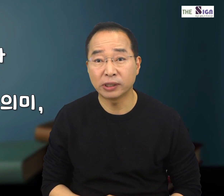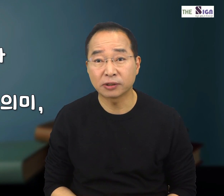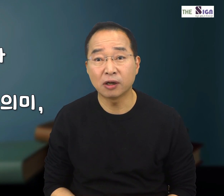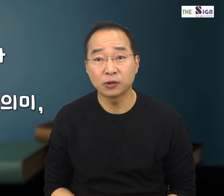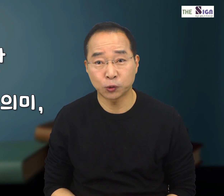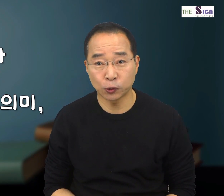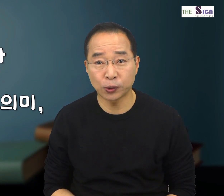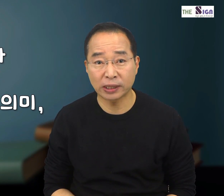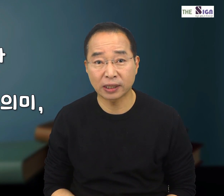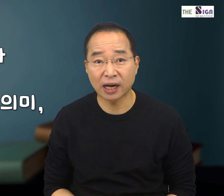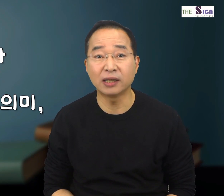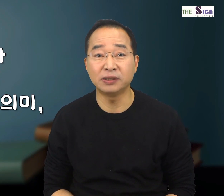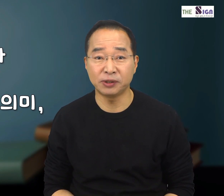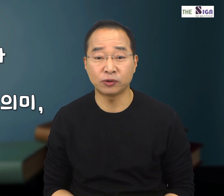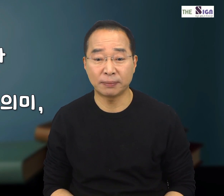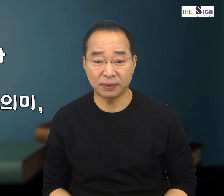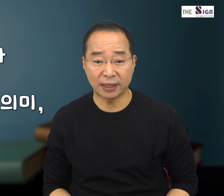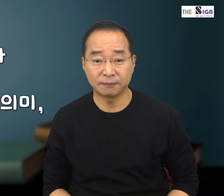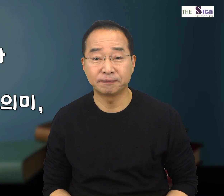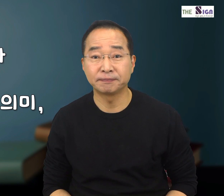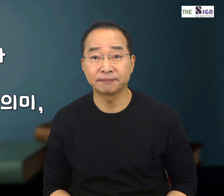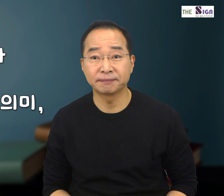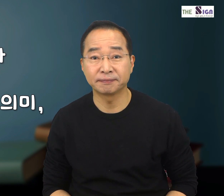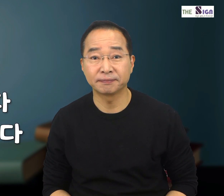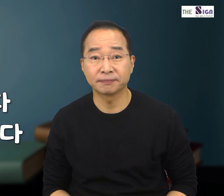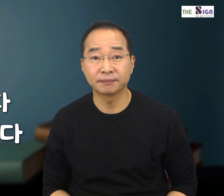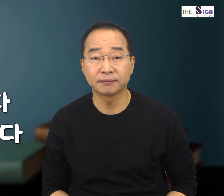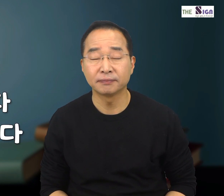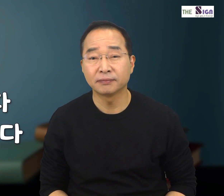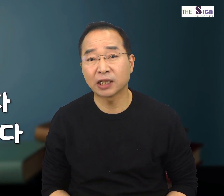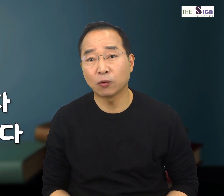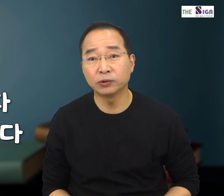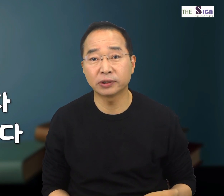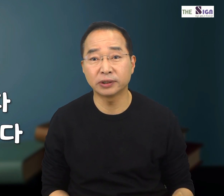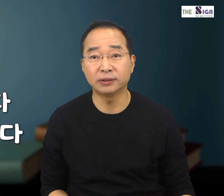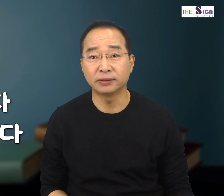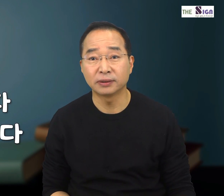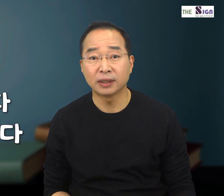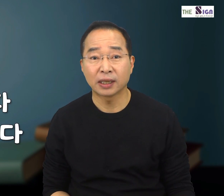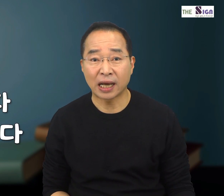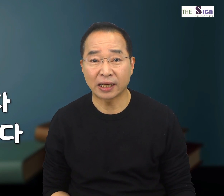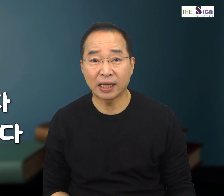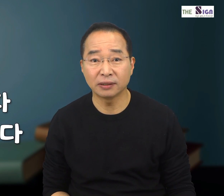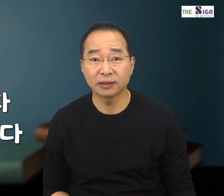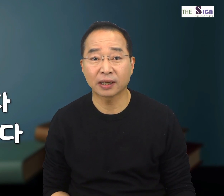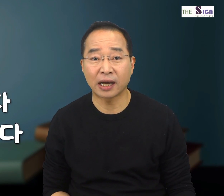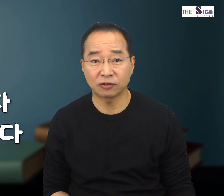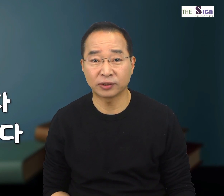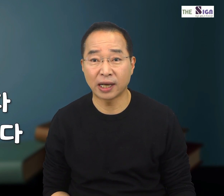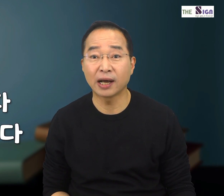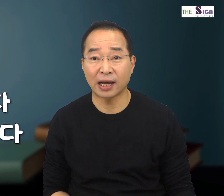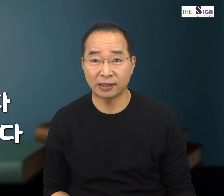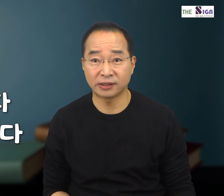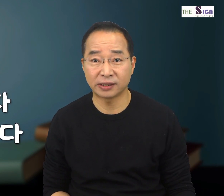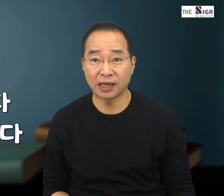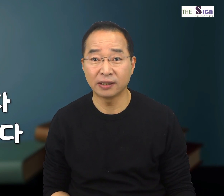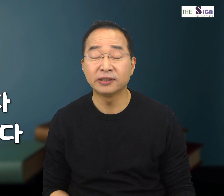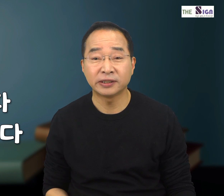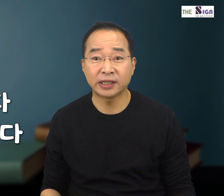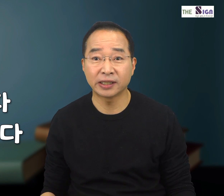배후에서 조종했다라는 의미로 됩니다. 자, 오늘은 가난, 가두다, 가르치다 세